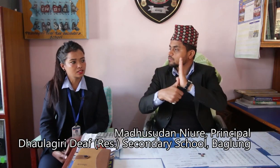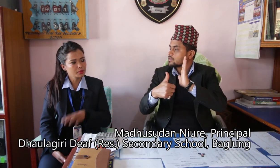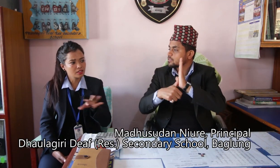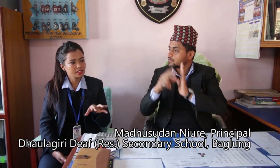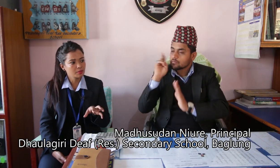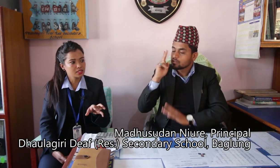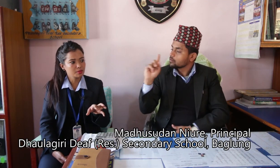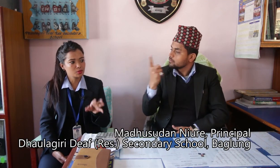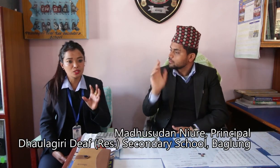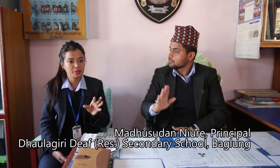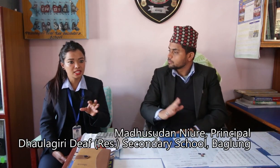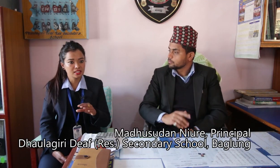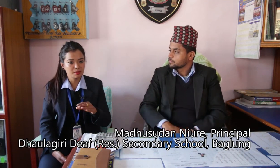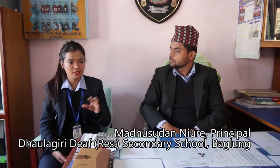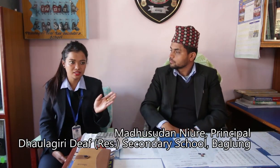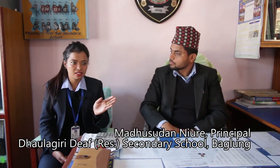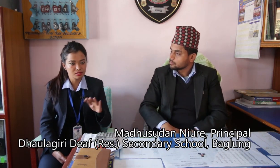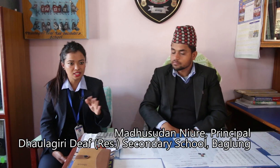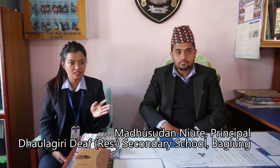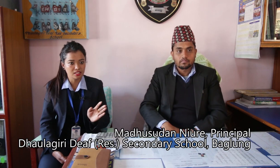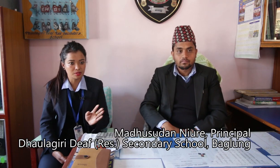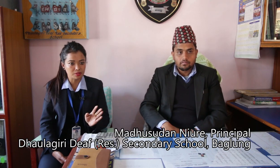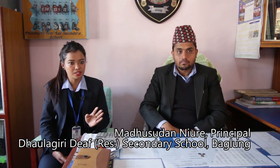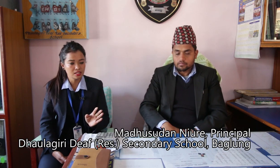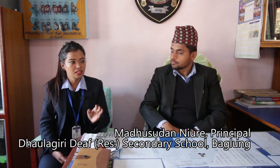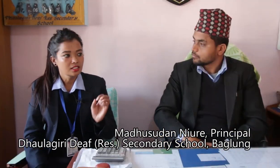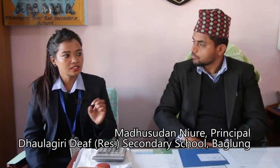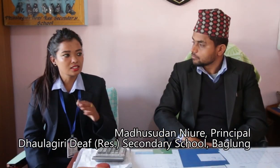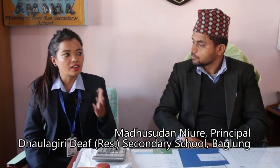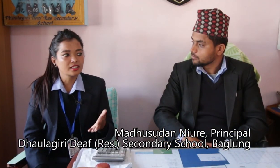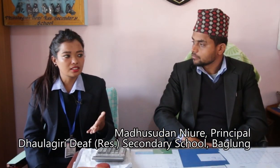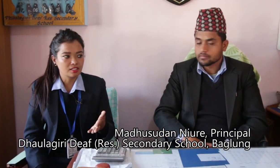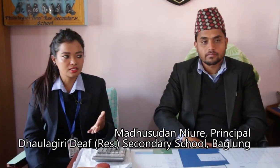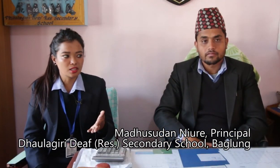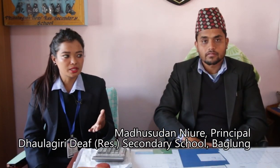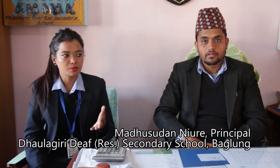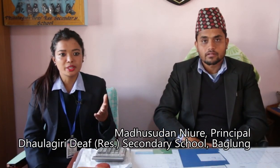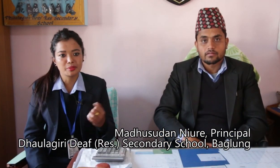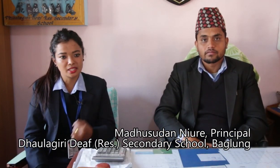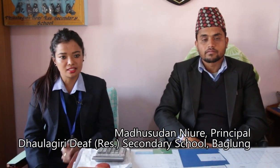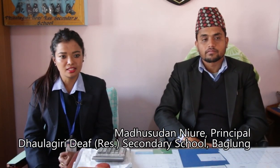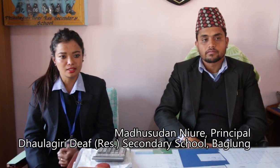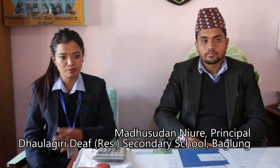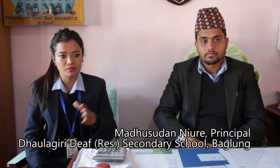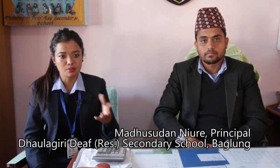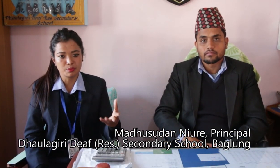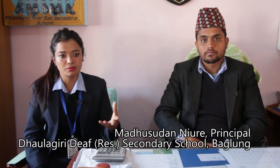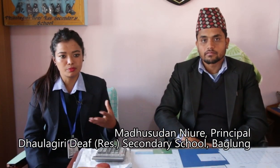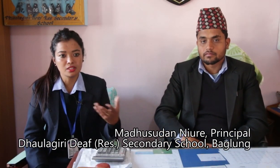र चाहिँ सबै कक्षामा चाहिँ अब सुन्ने विद्यार्थी अब 1-2 जना गरेर हुनुहुन्छ, तर चाहिँ हरेक कक्षामा चाहिँ बहिरा विद्यार्थी